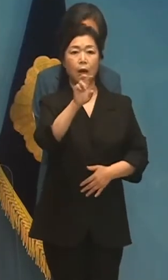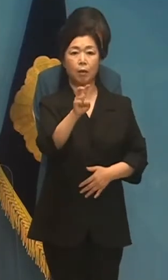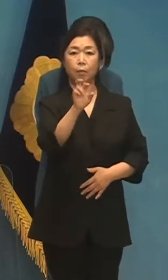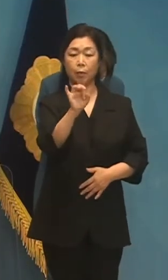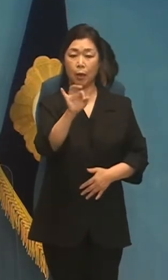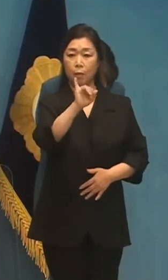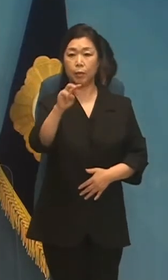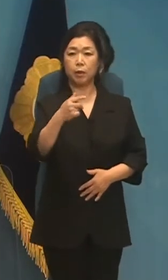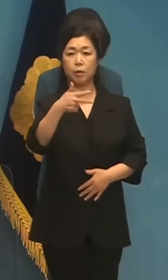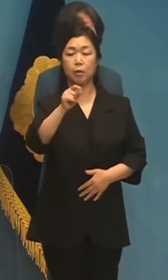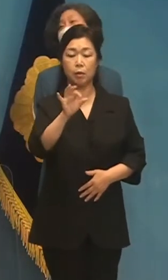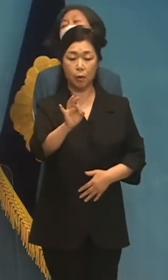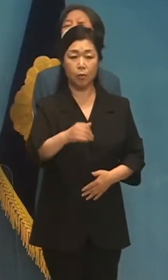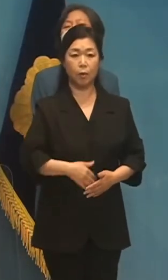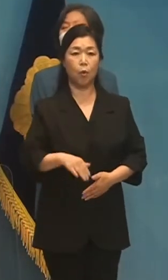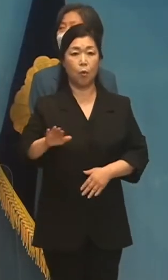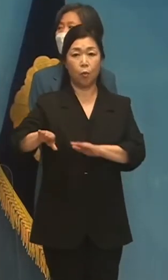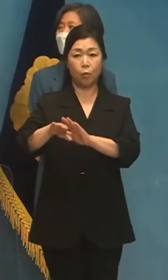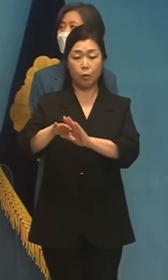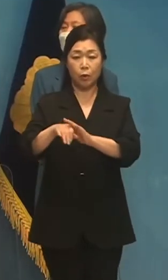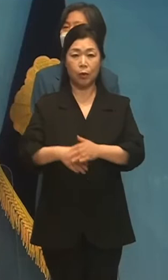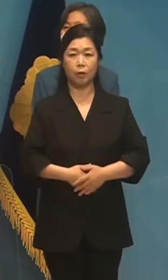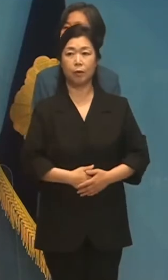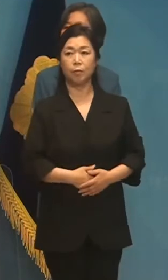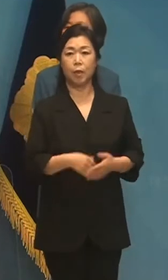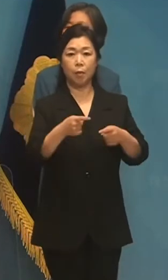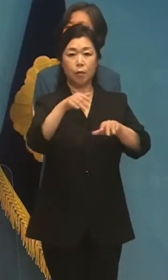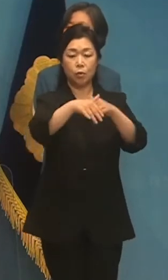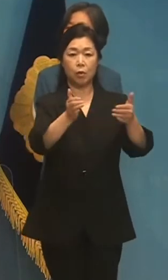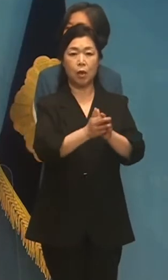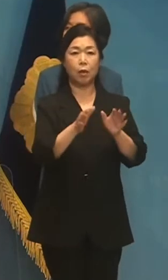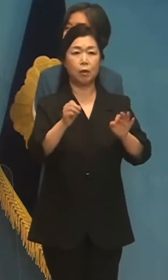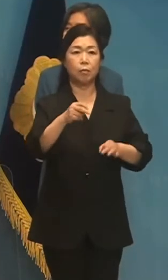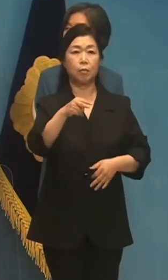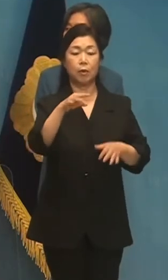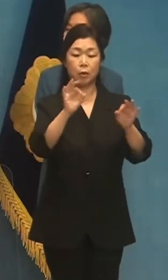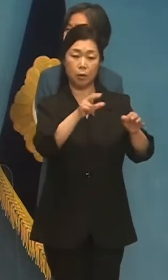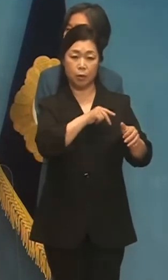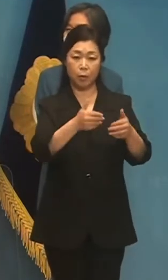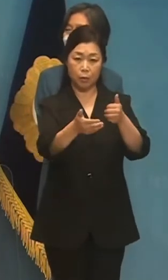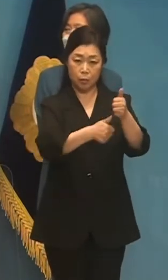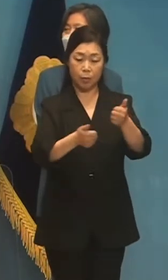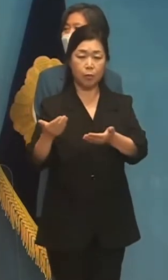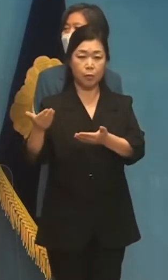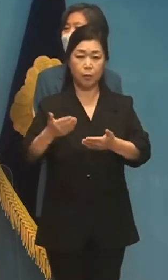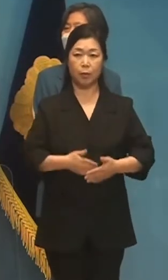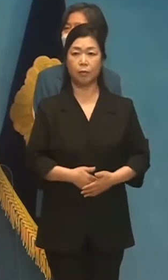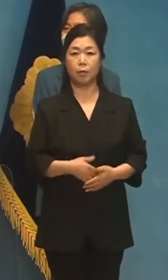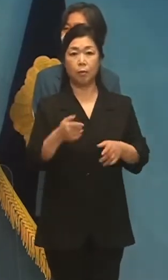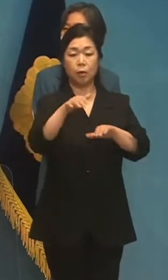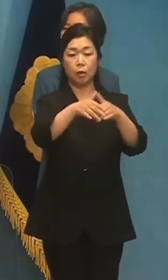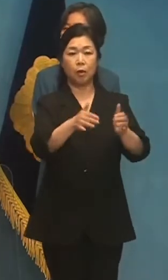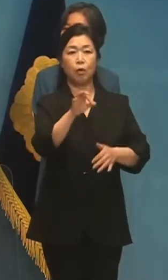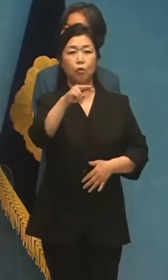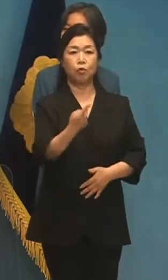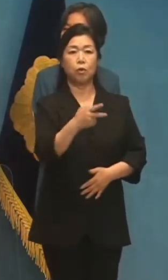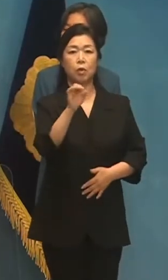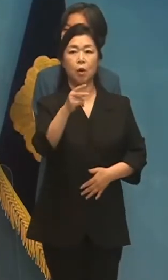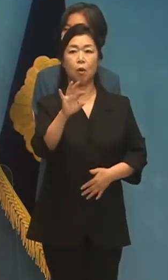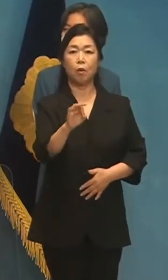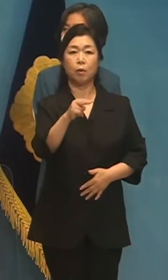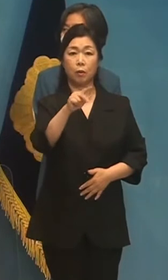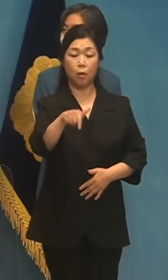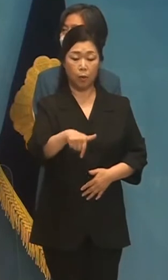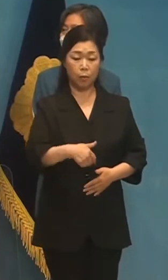의원님 오셨습니다. 그리고 오른쪽에 더불어민주당 김승환 의원님 오셨습니다. 그리고 더불어민주당 윤영석 의원님